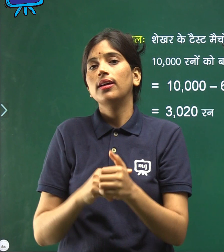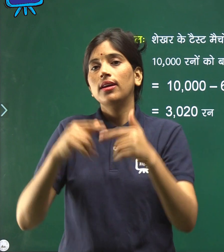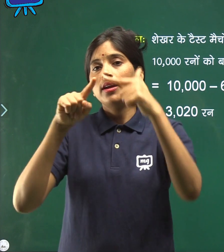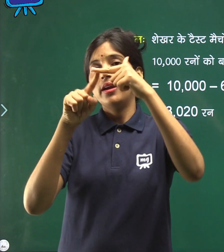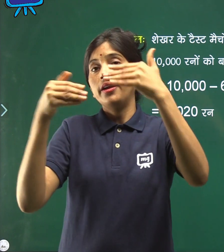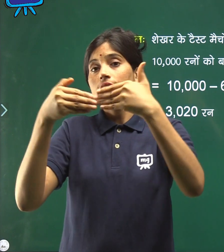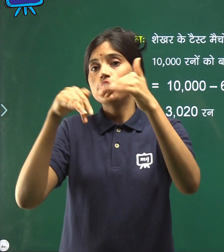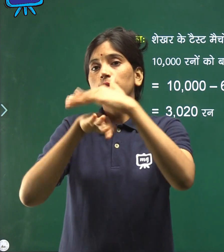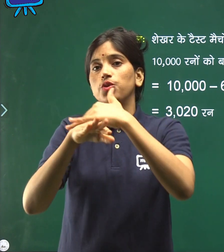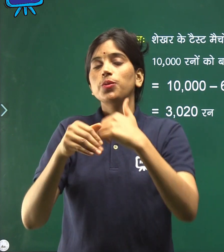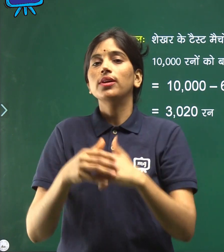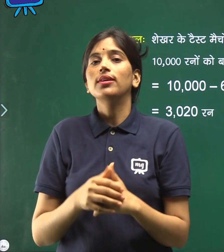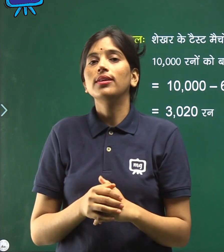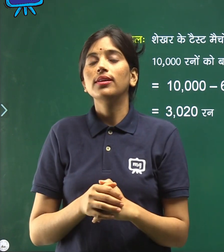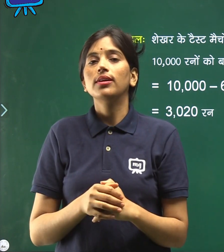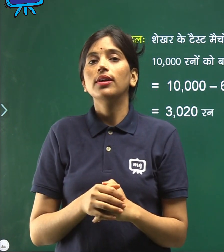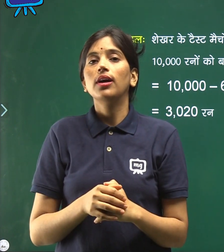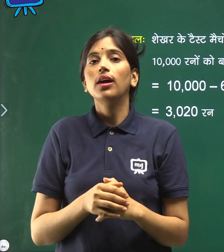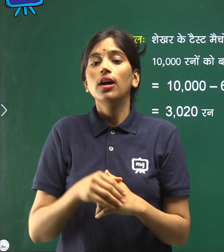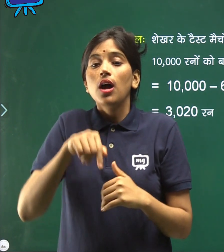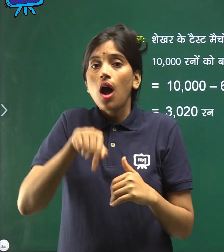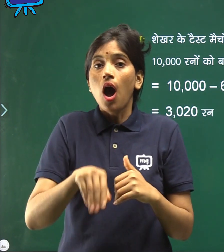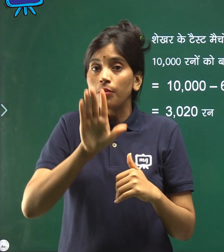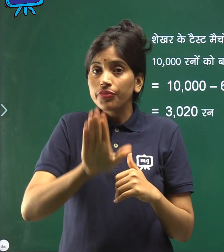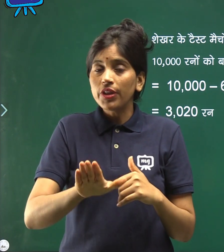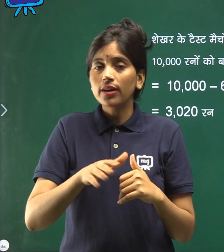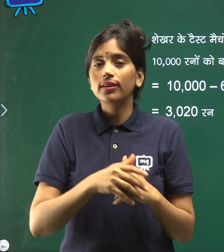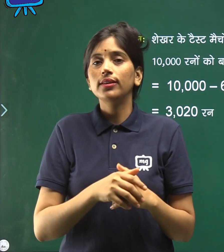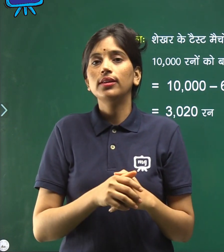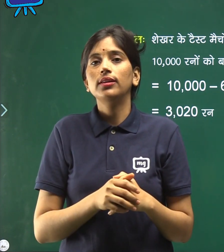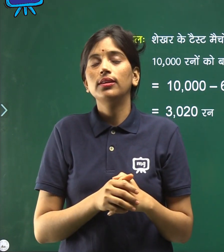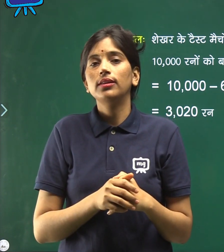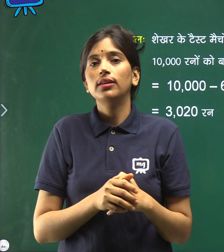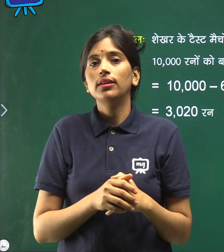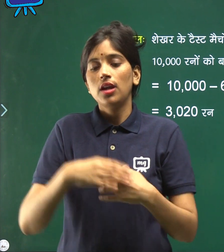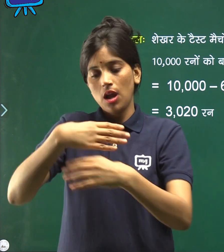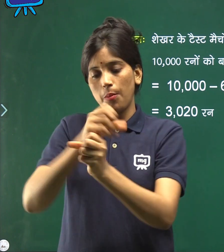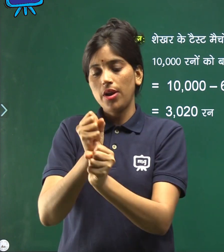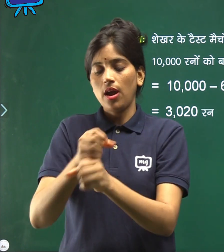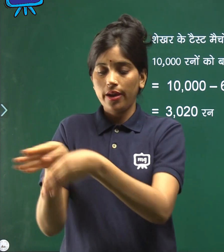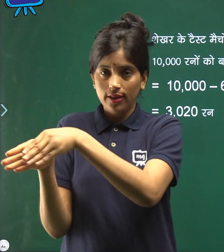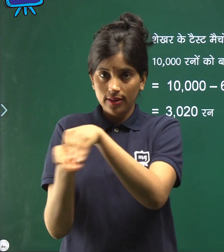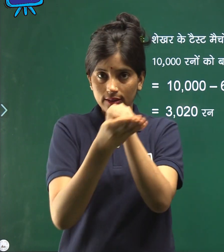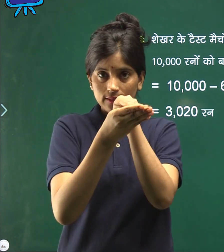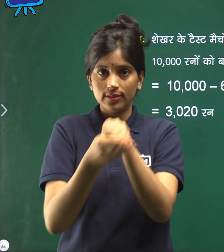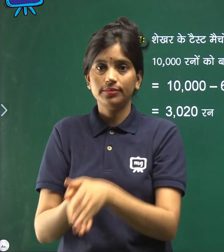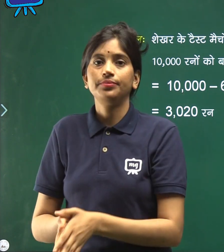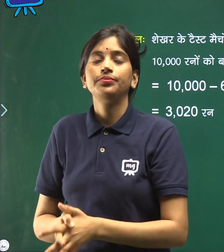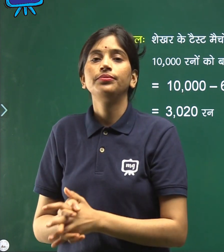टेस्ट मैचों में अब तक बनाए रन